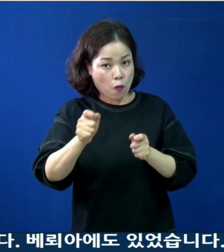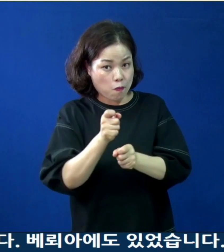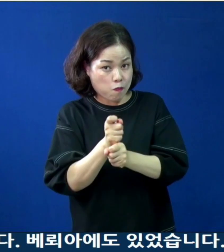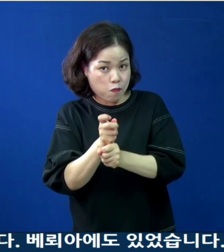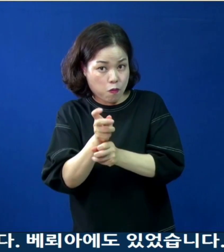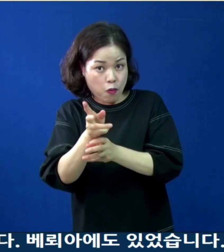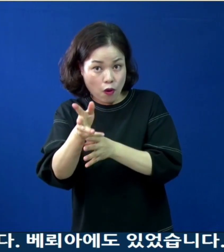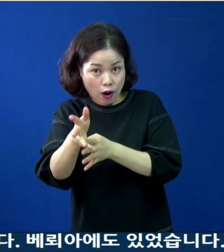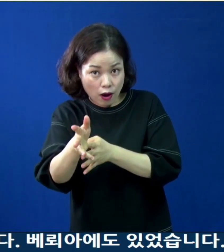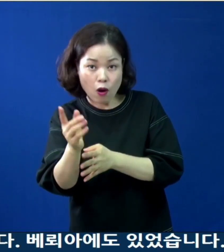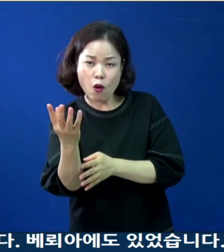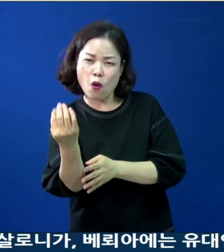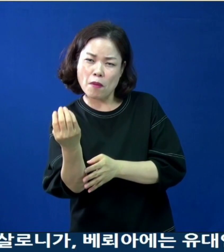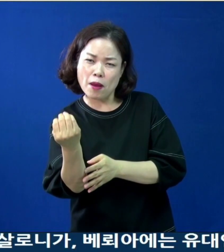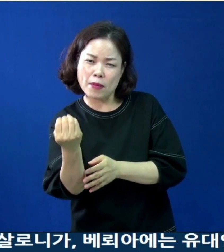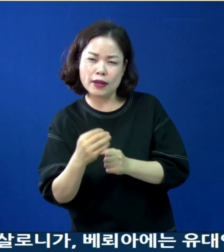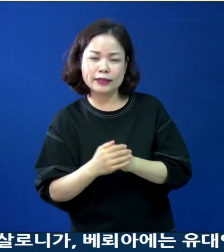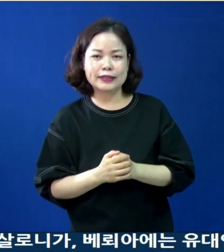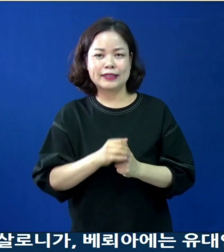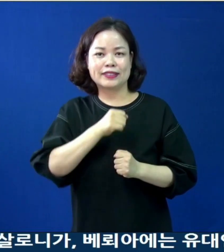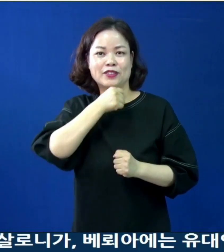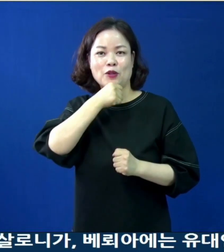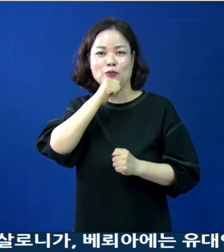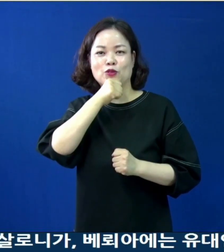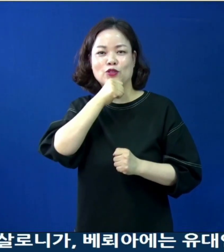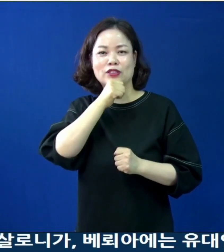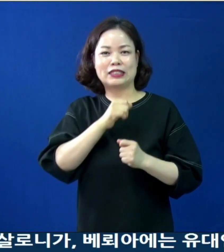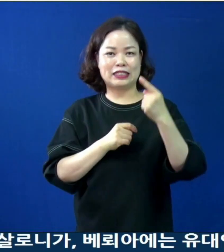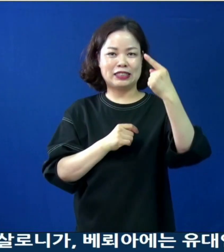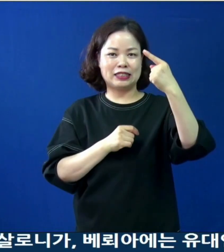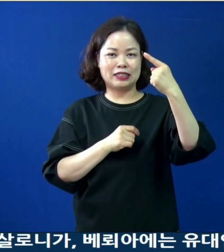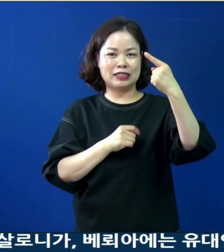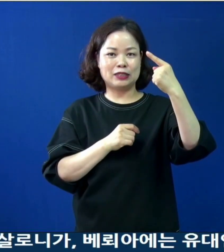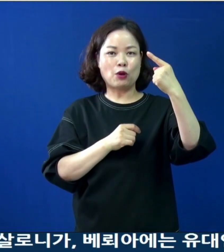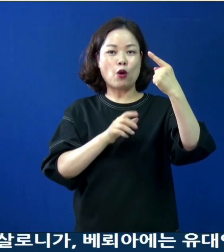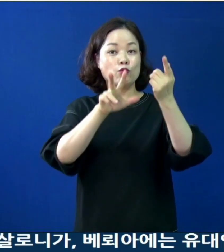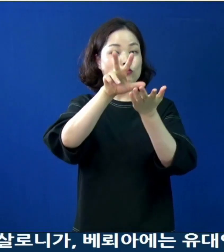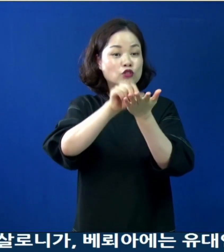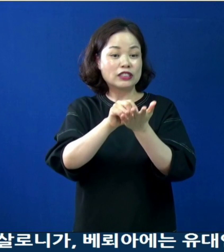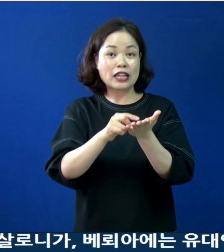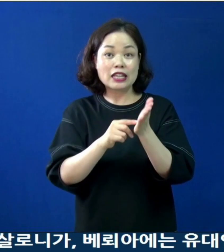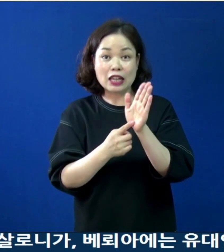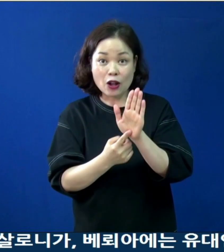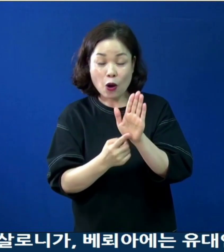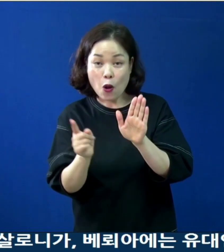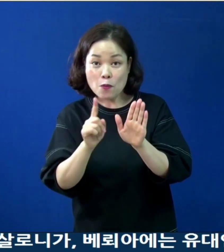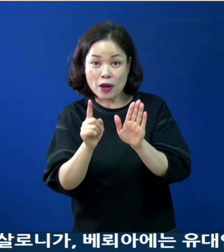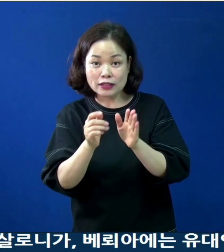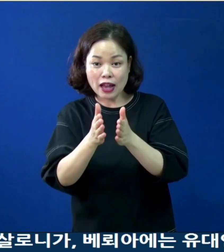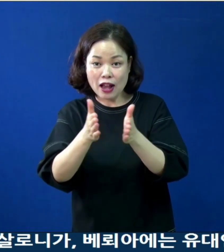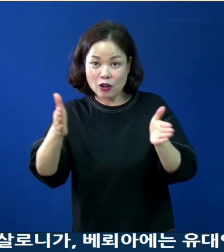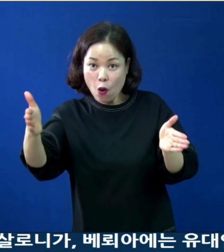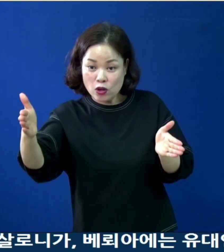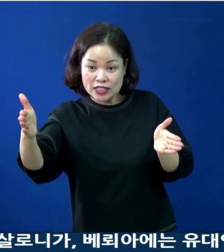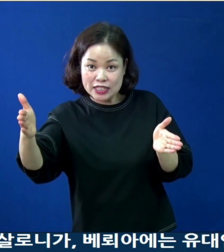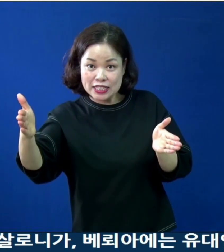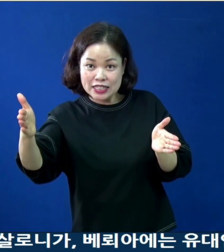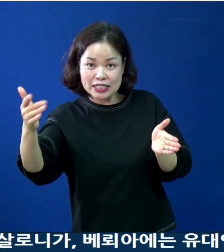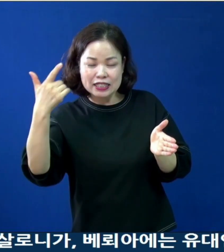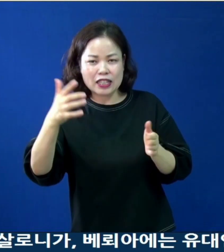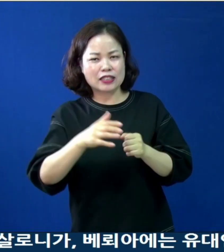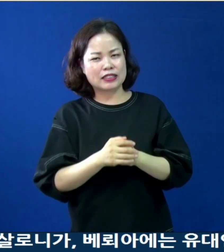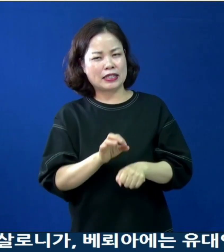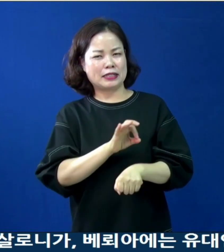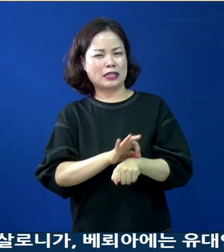그 학점 문제 1번에 있어요. 그게 이제 얼마나 거리가 될까? 우리나라로 이제